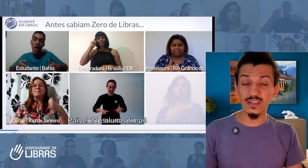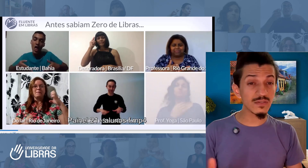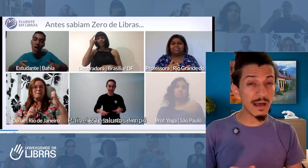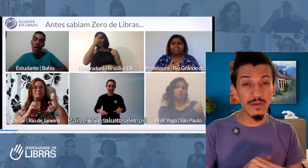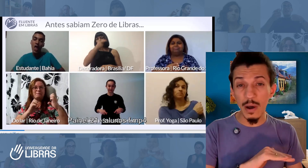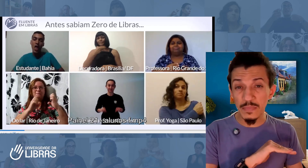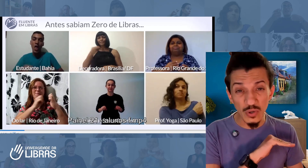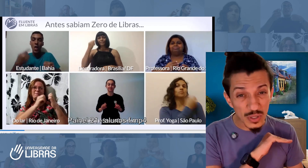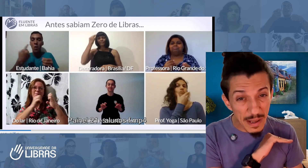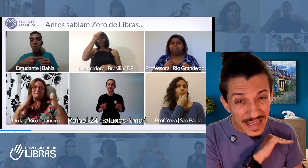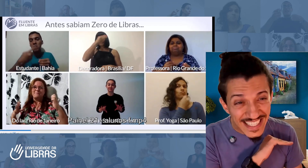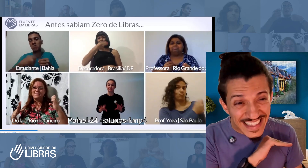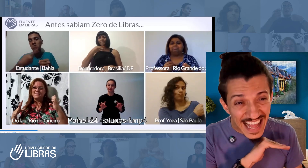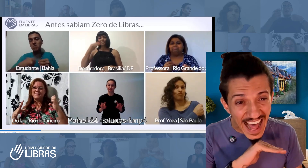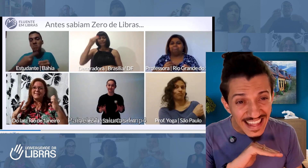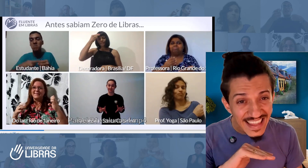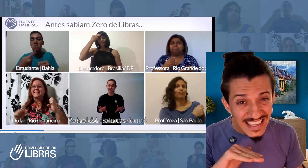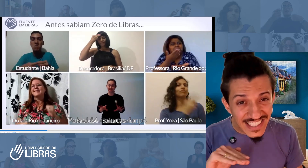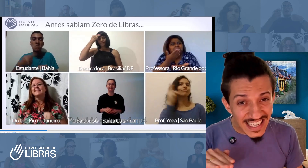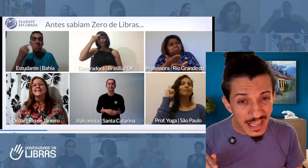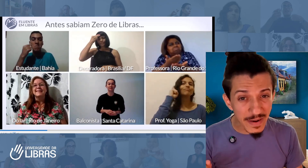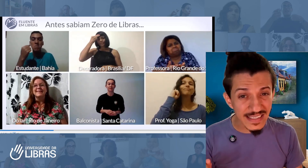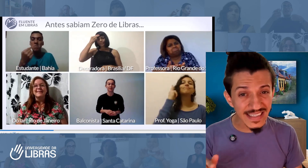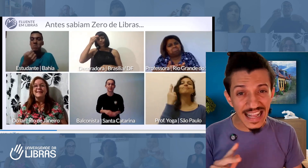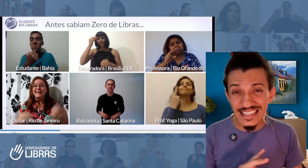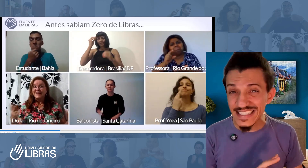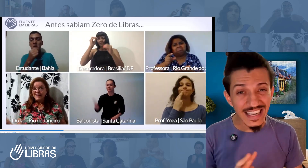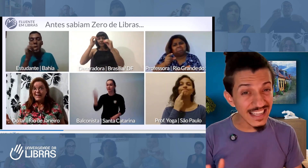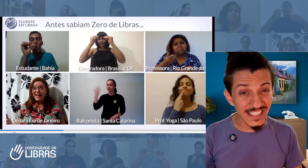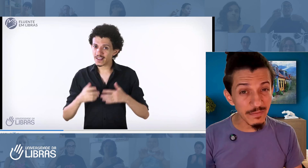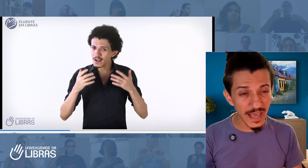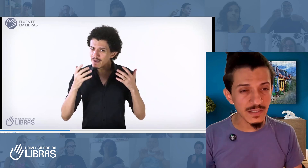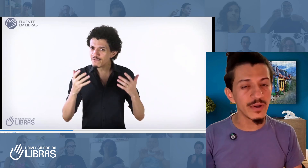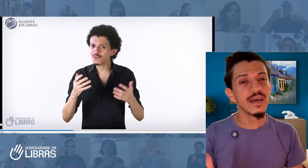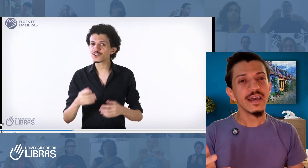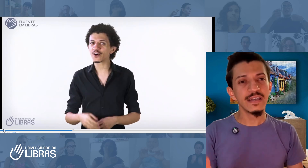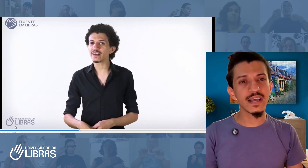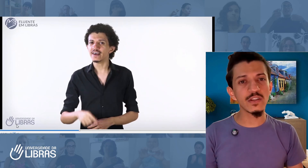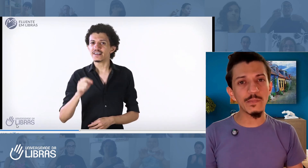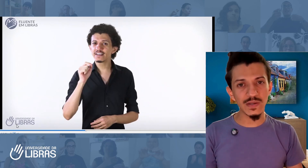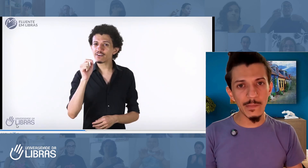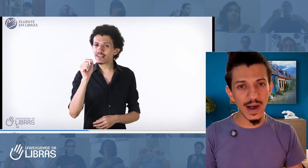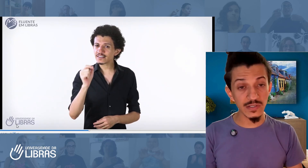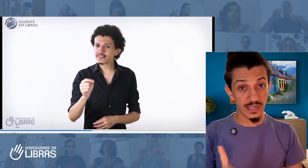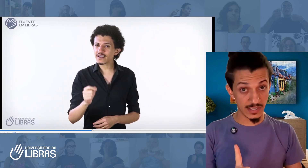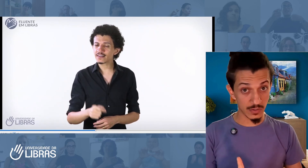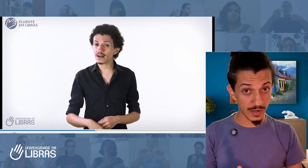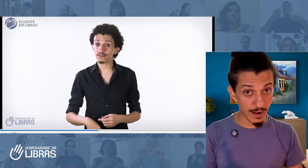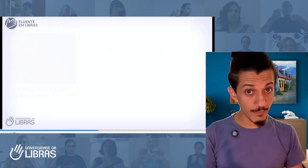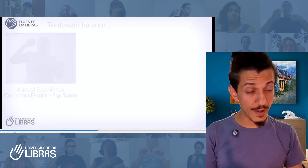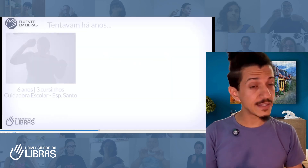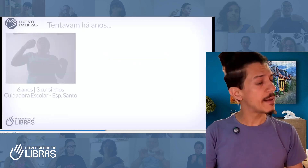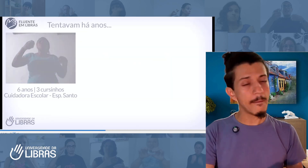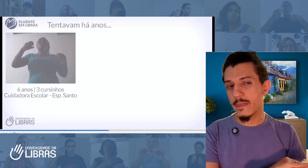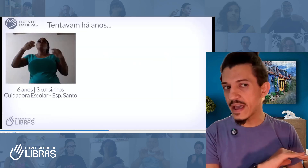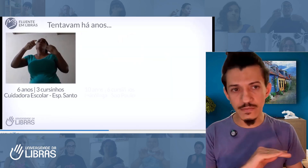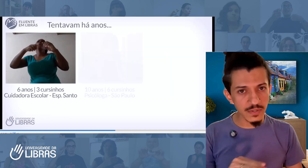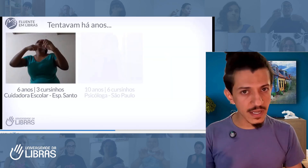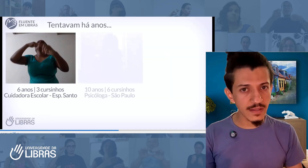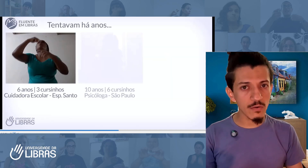sabiam absolutamente nada de Libras, nadinha, nadinha mesmo. E seguindo passo a passo, se tornaram fluentes, mesmo sem ter contato